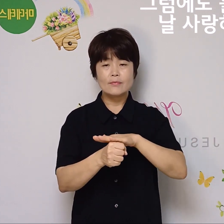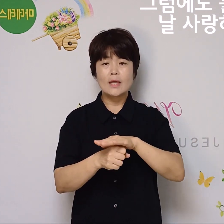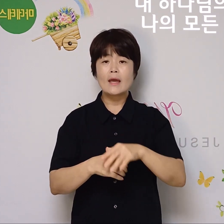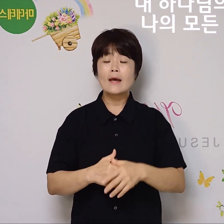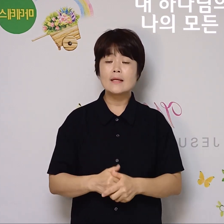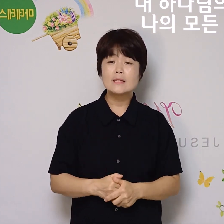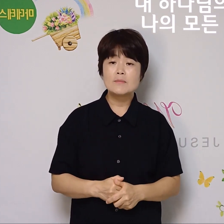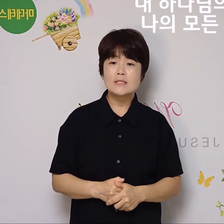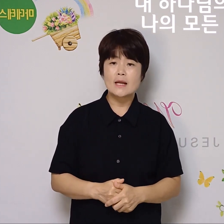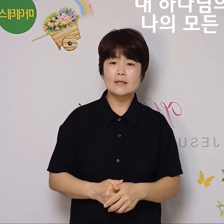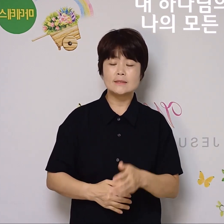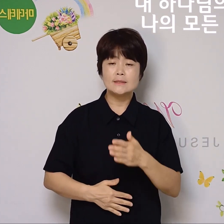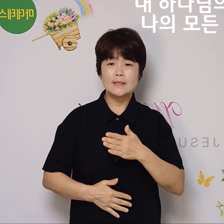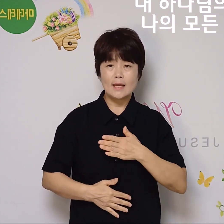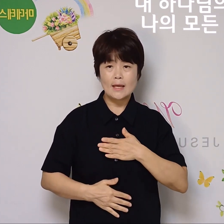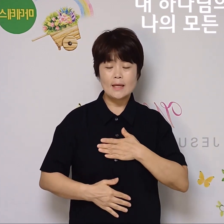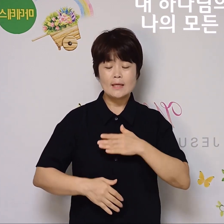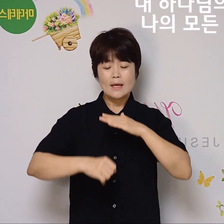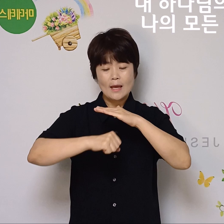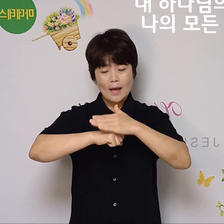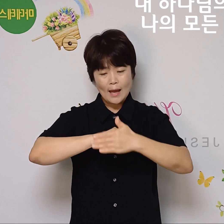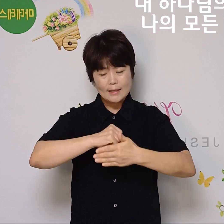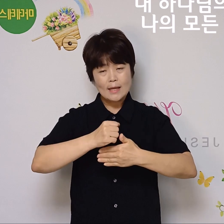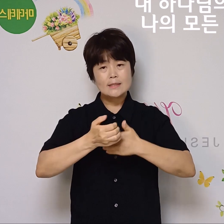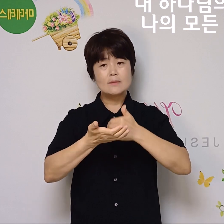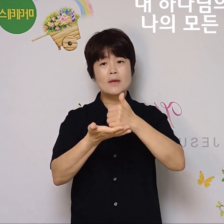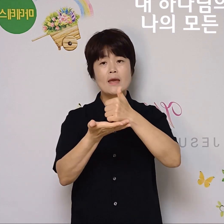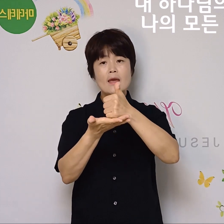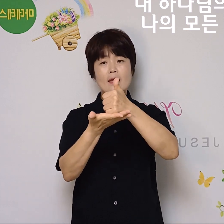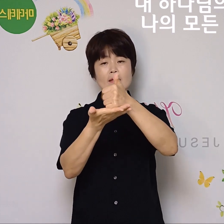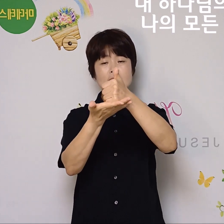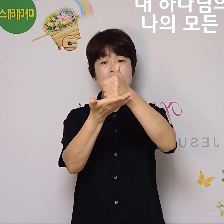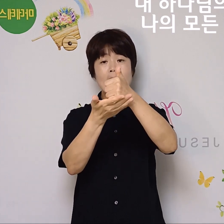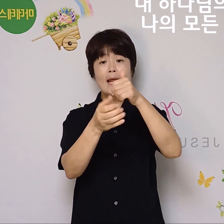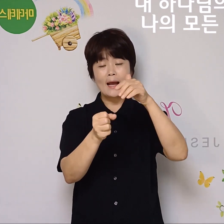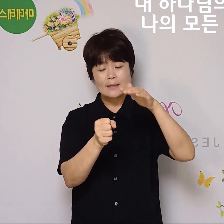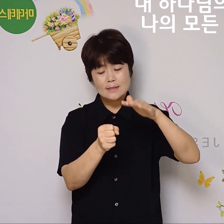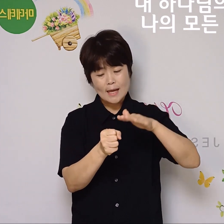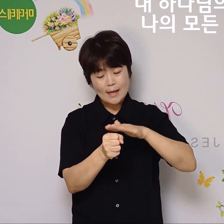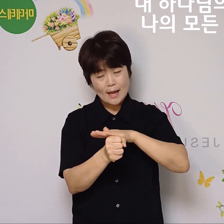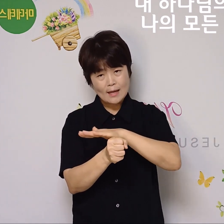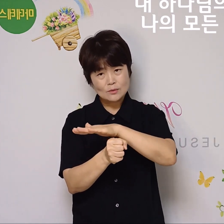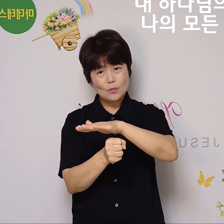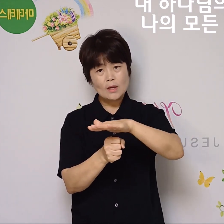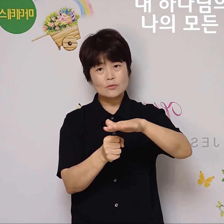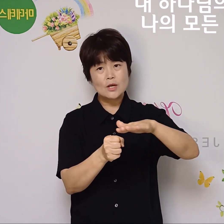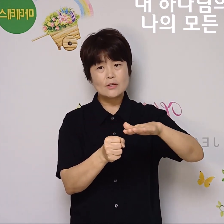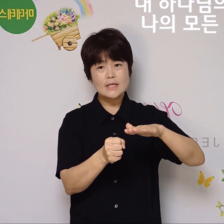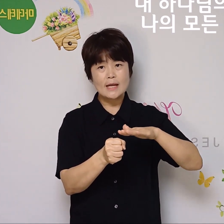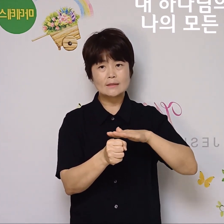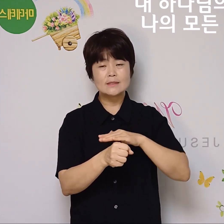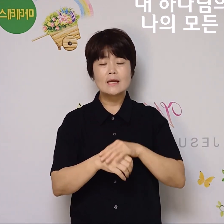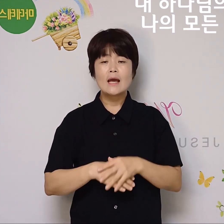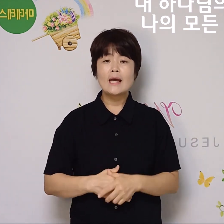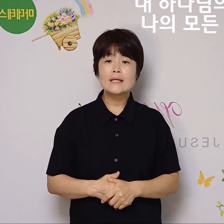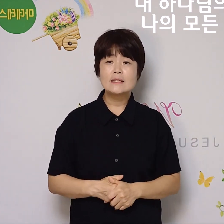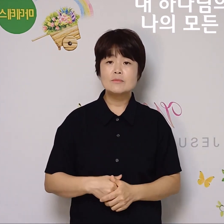내 하나님의 사랑은 내 하나님의 사랑 똑같고요. 사랑은